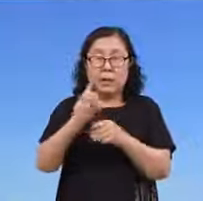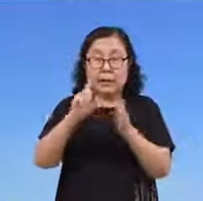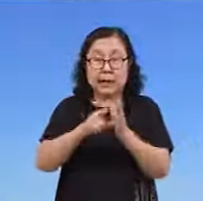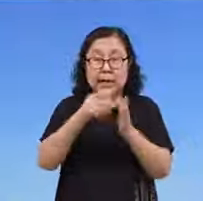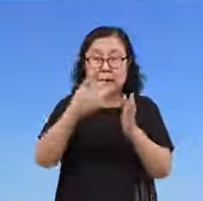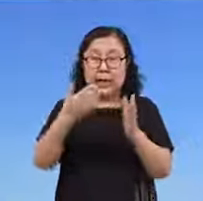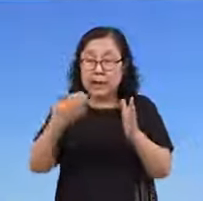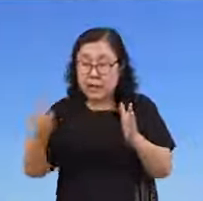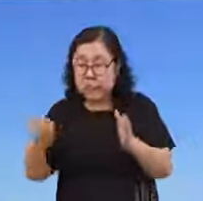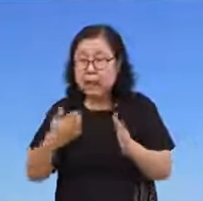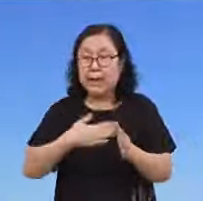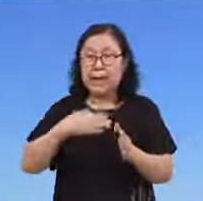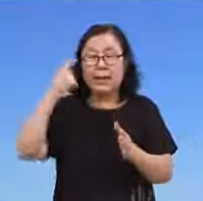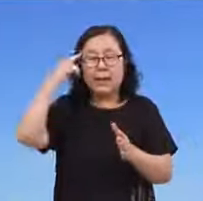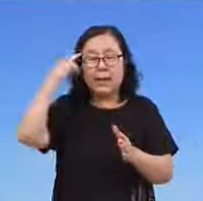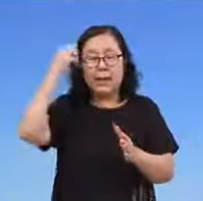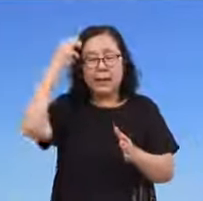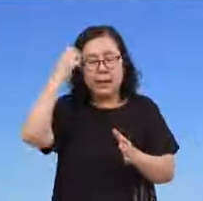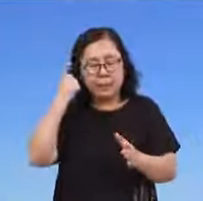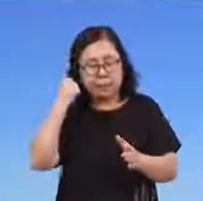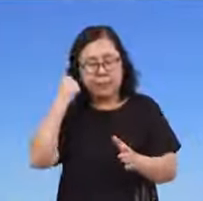머릿속에 각인이 되어 있을까요?